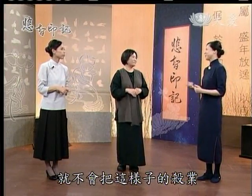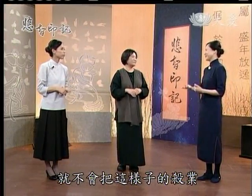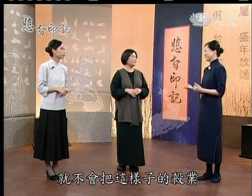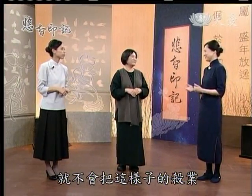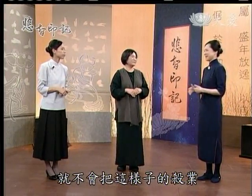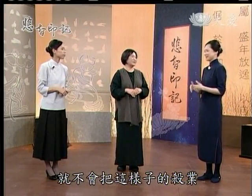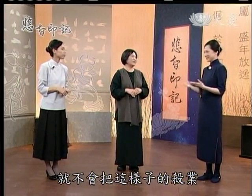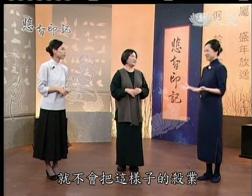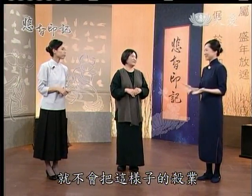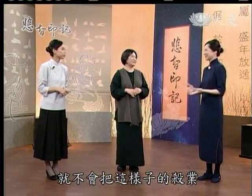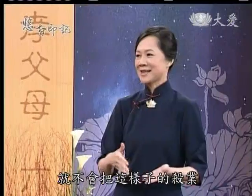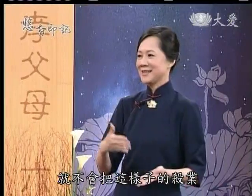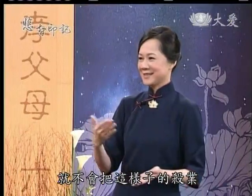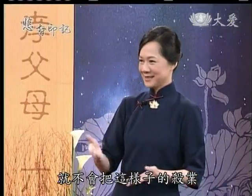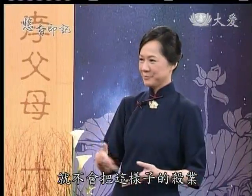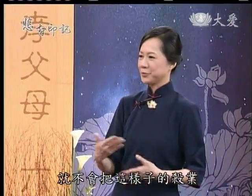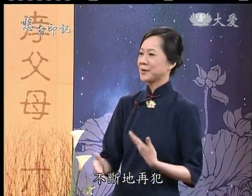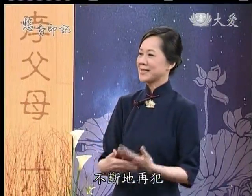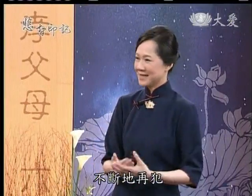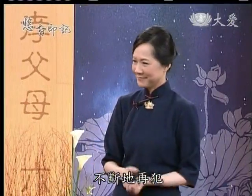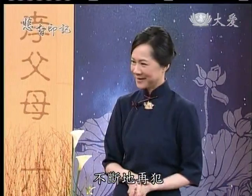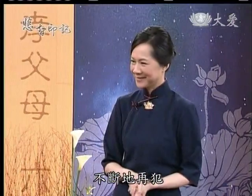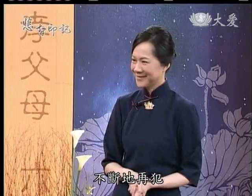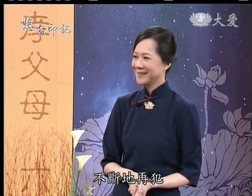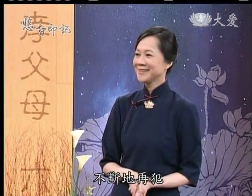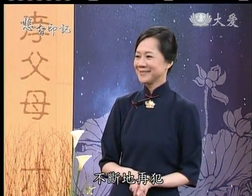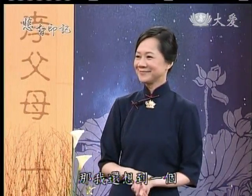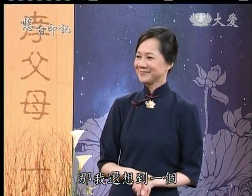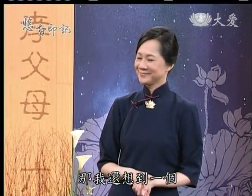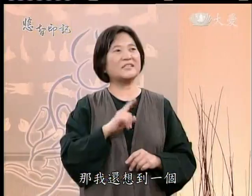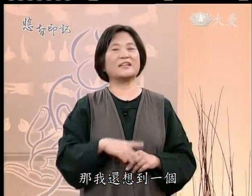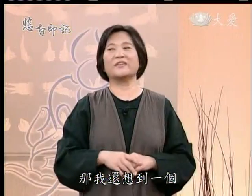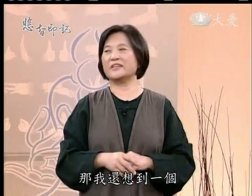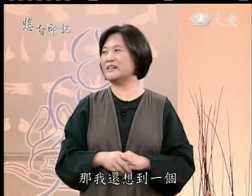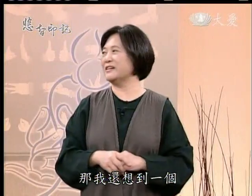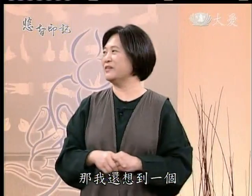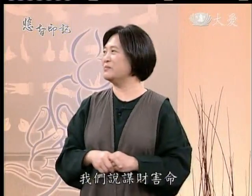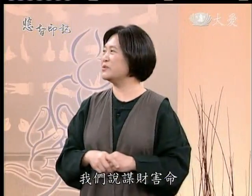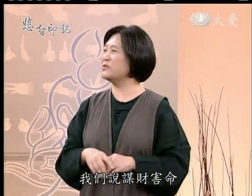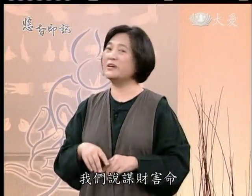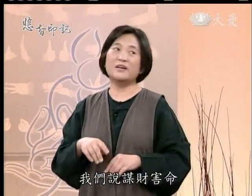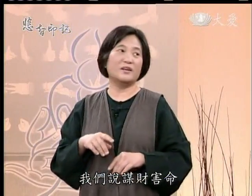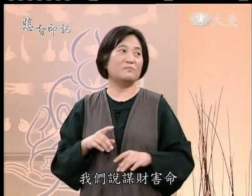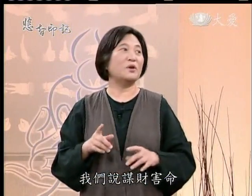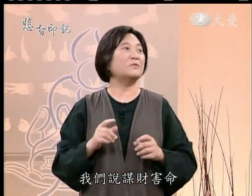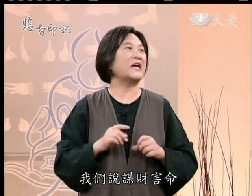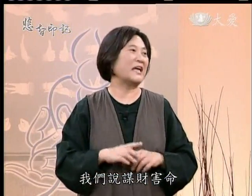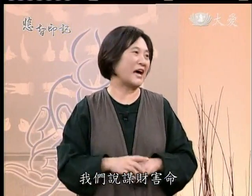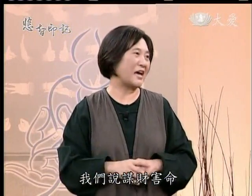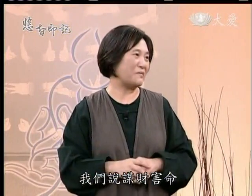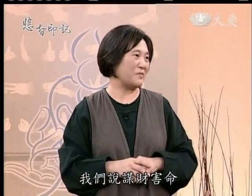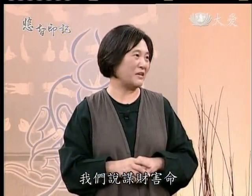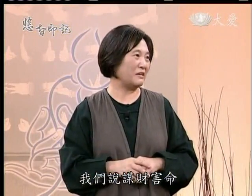会把这样子的杀业不断的再犯。 是是。那我还想到一个，我们说谋财害命